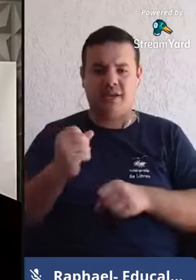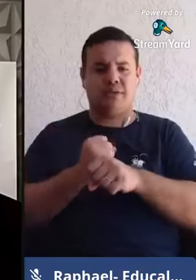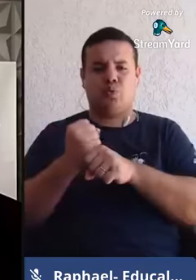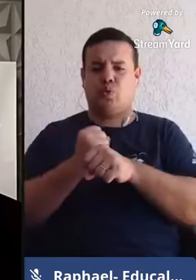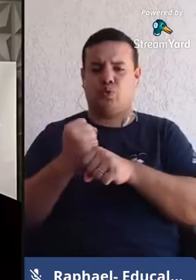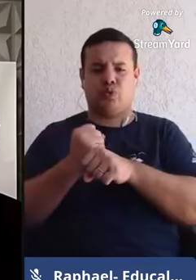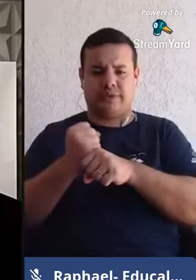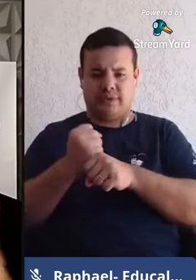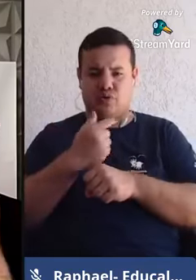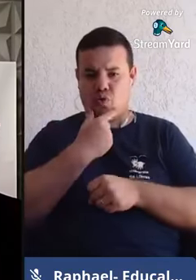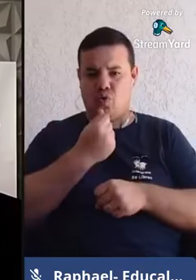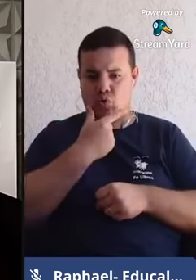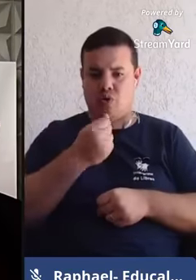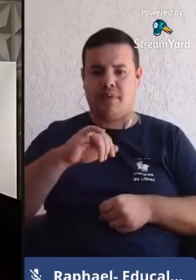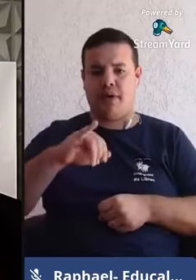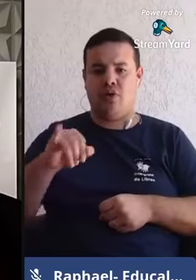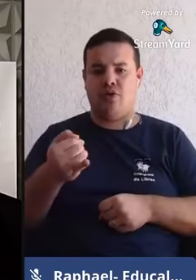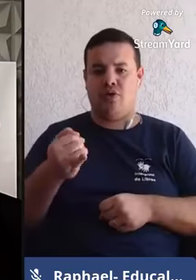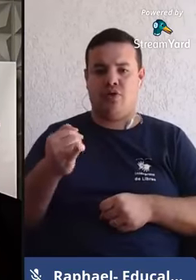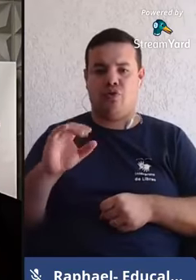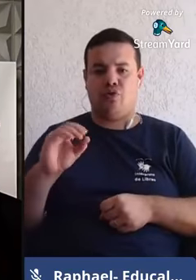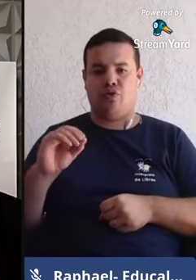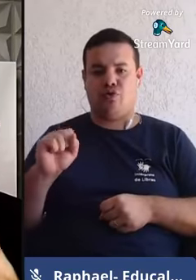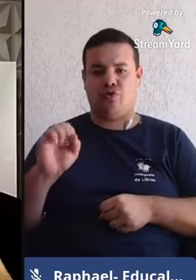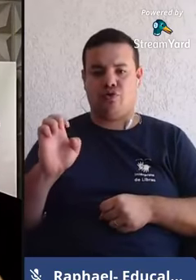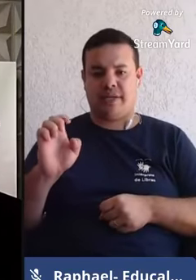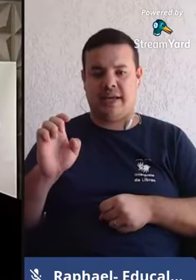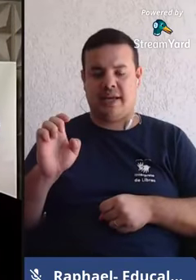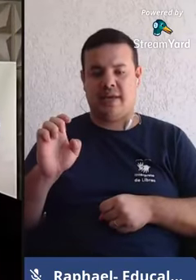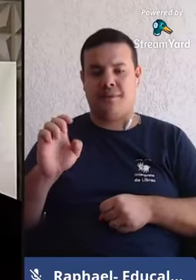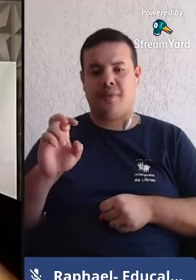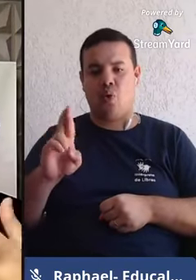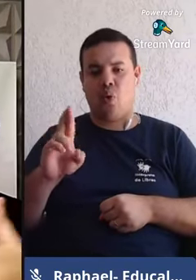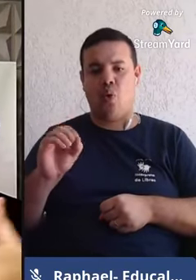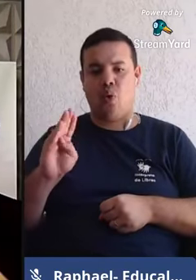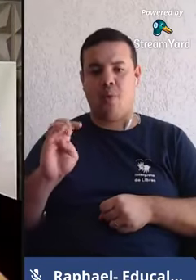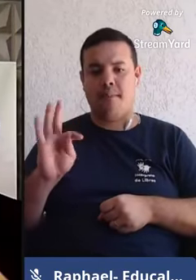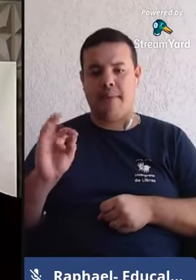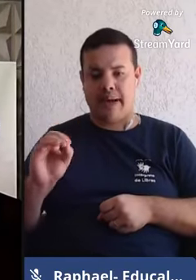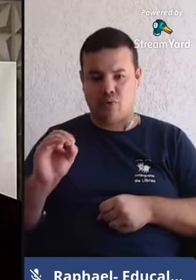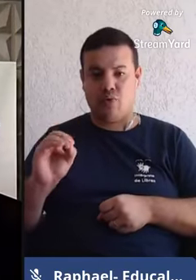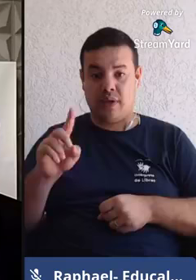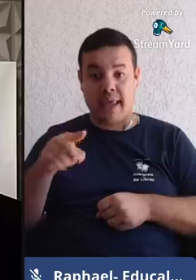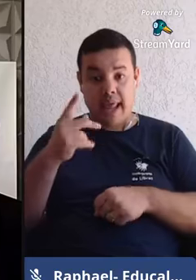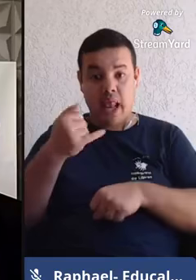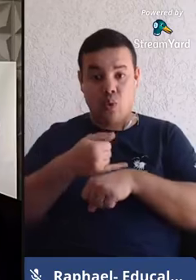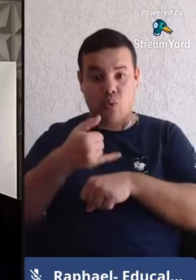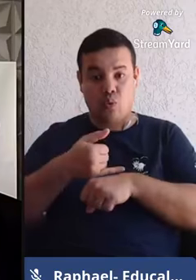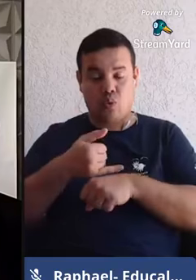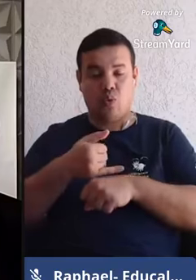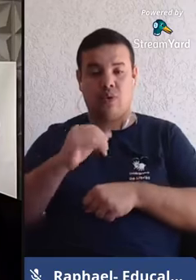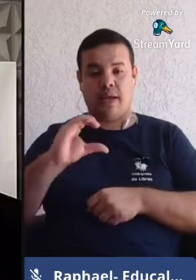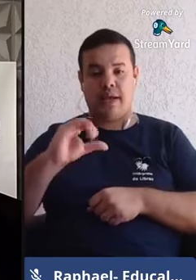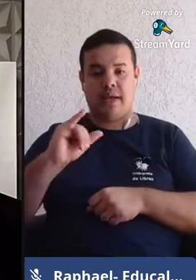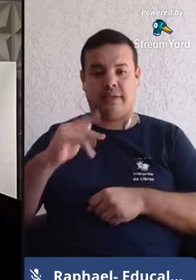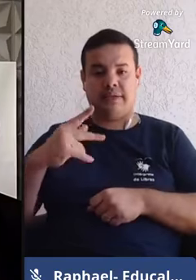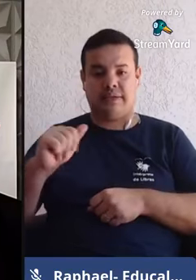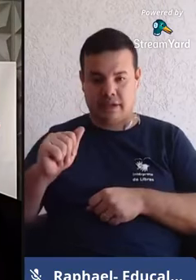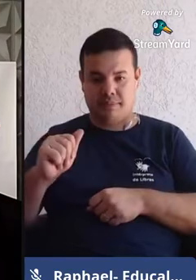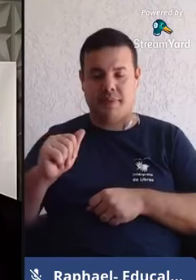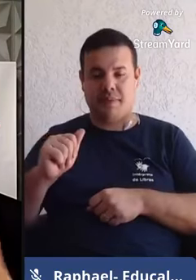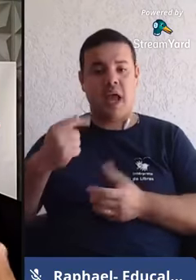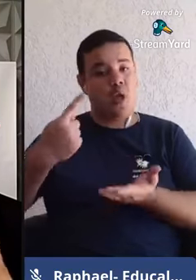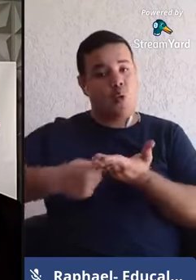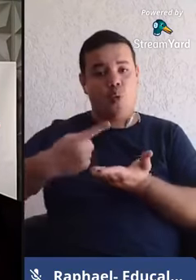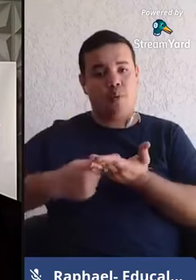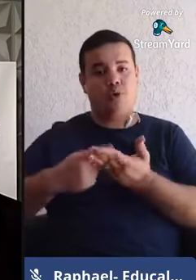era o Zé Roberto Sevieri, que era o dono da CIPA. Ele falou, eu preciso apresentar vocês dois, aproximar vocês dois. Aí, um belo dia, ele marcou uma